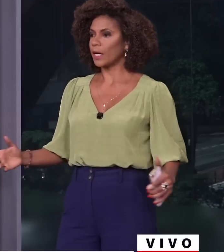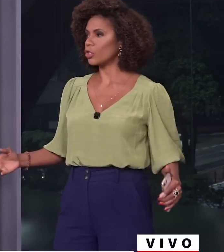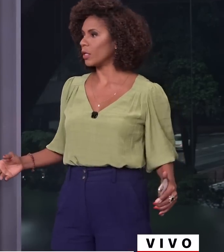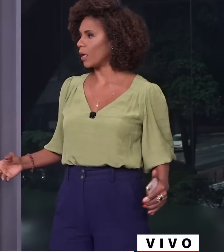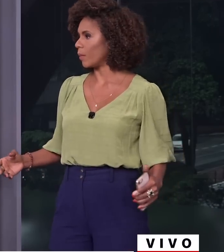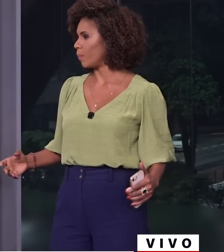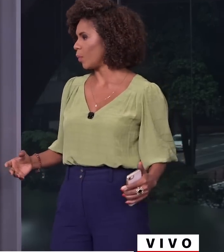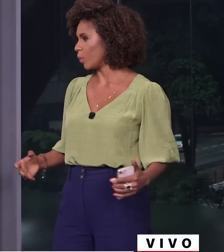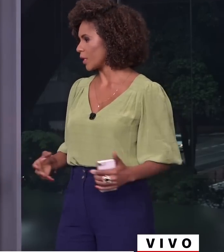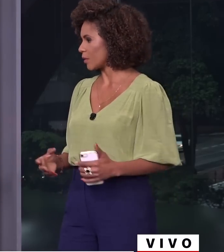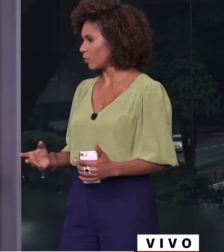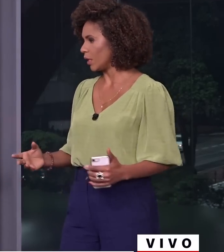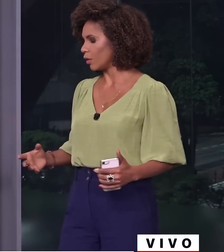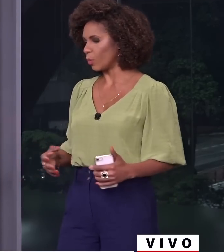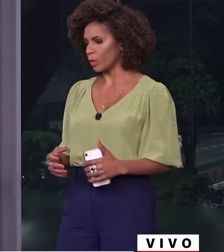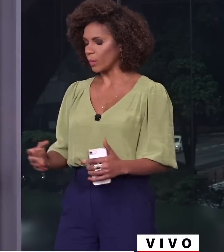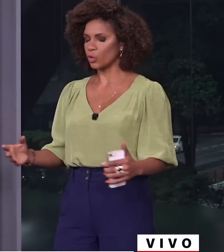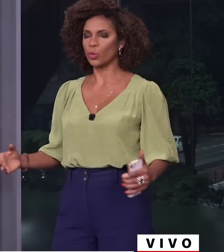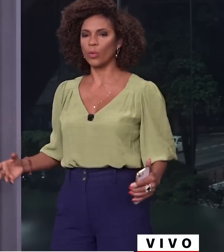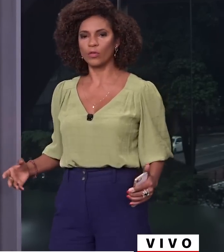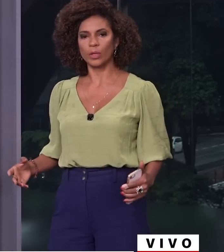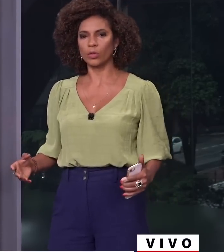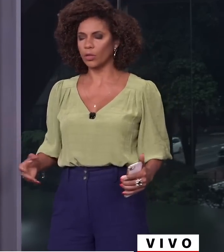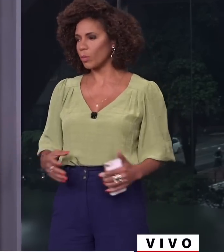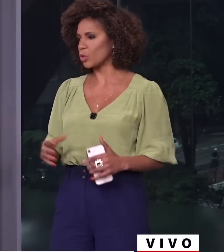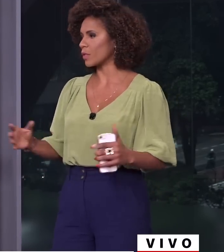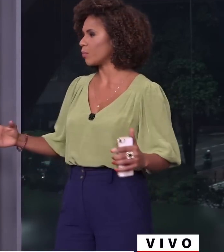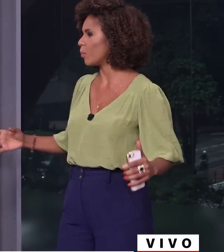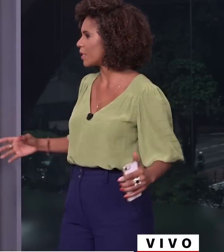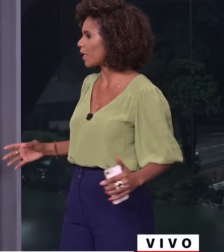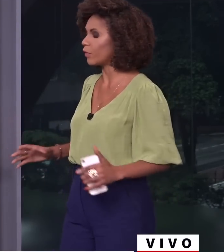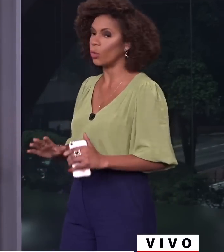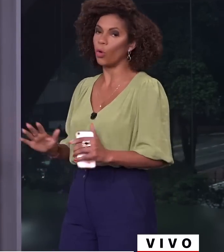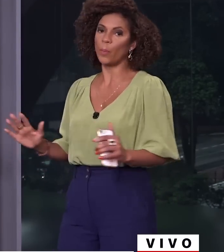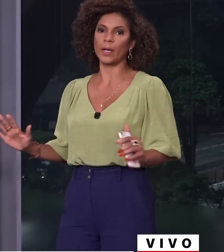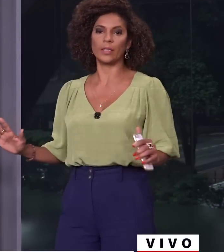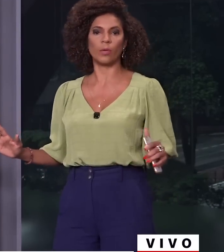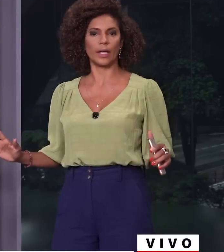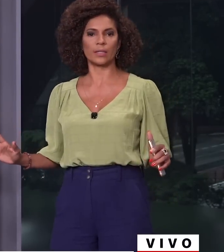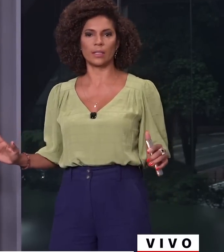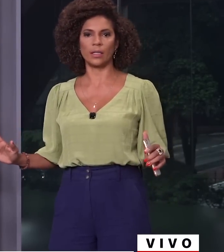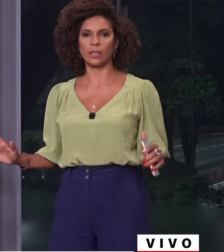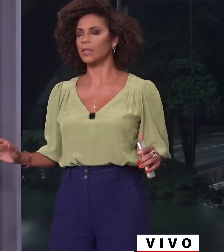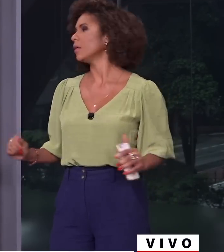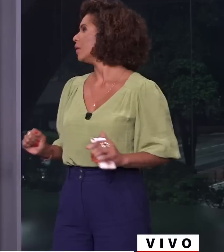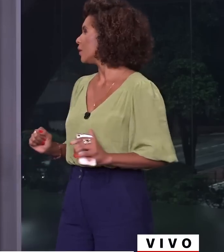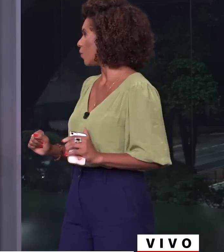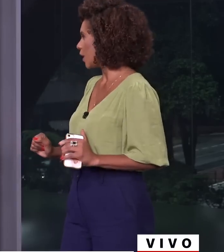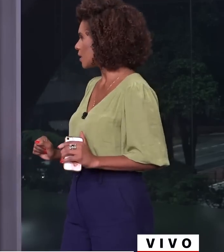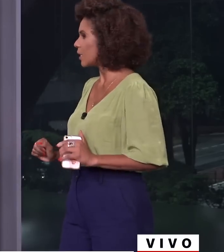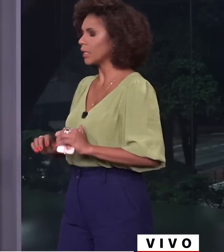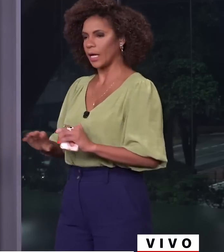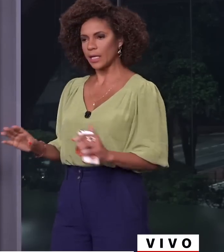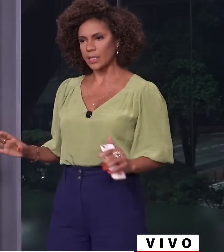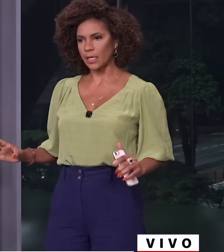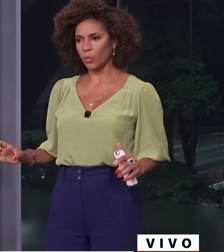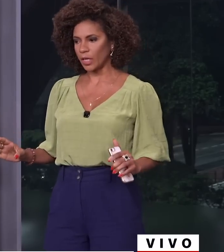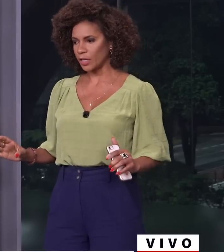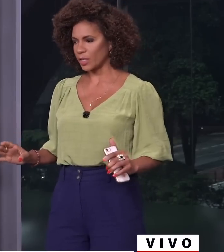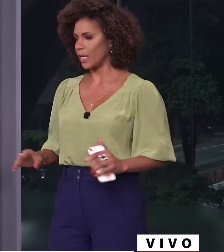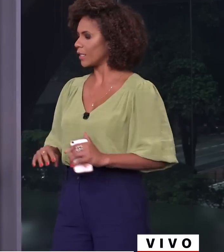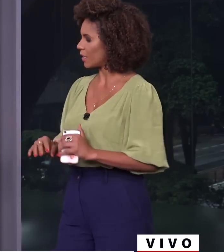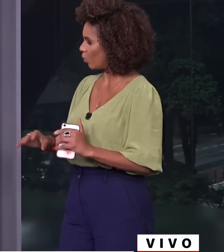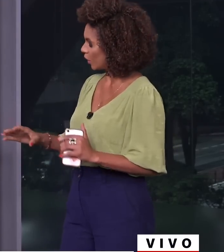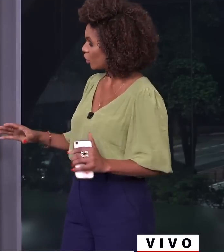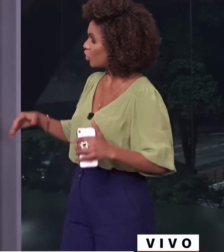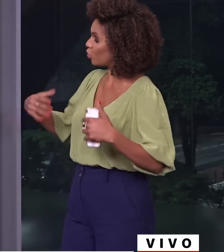boa parte da população negra Ou pelo menos do movimento negro começou a se mobilizar e falou opa não é assim não é assim Tem sim